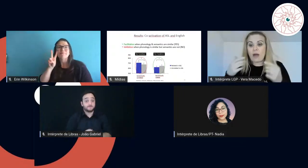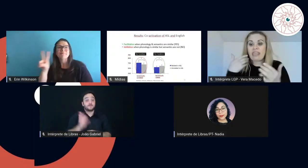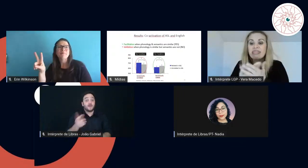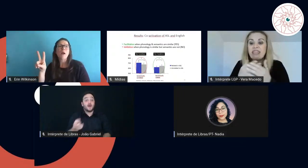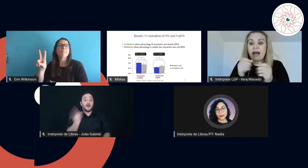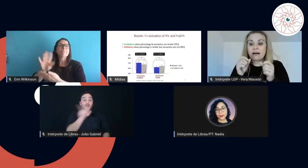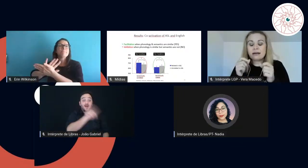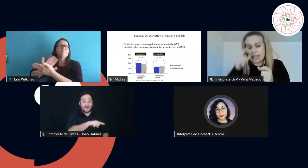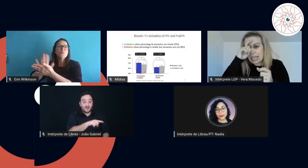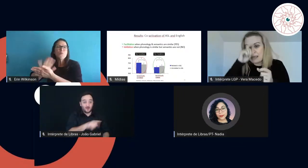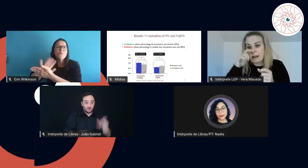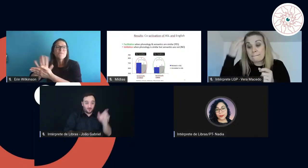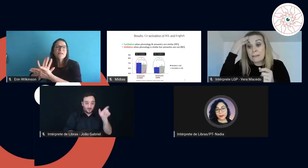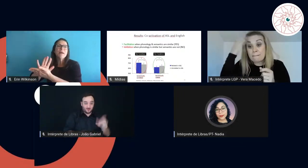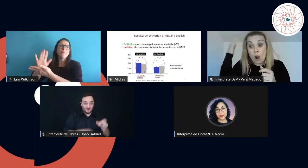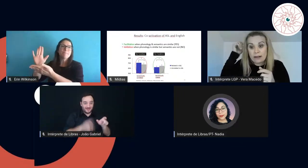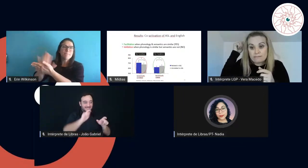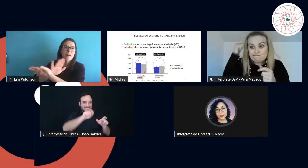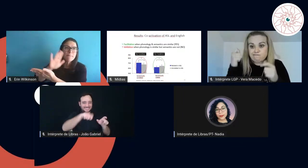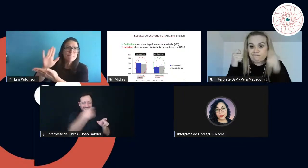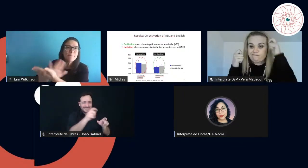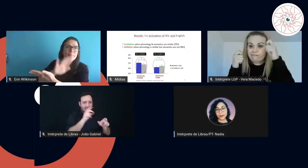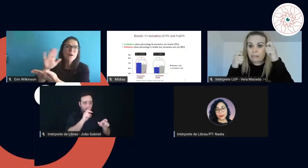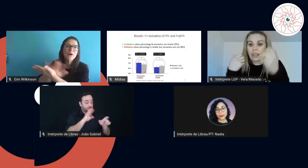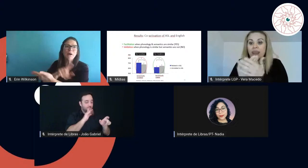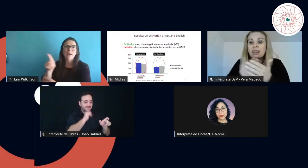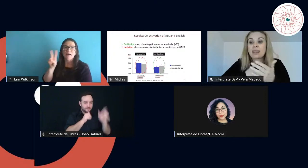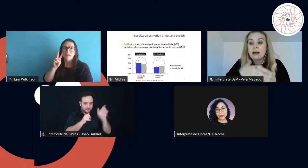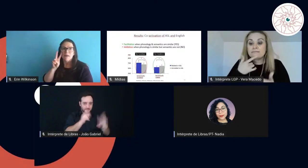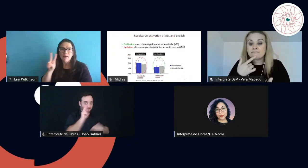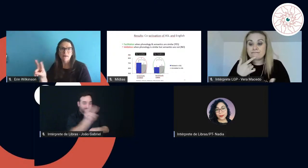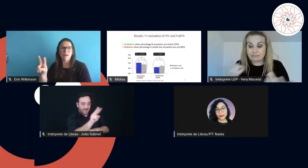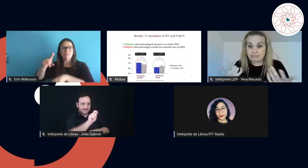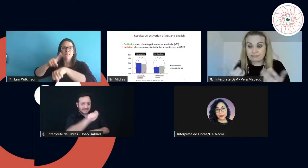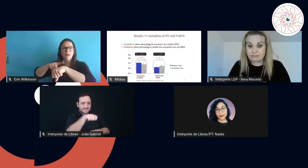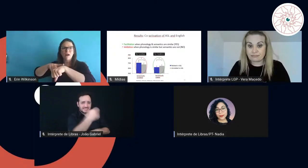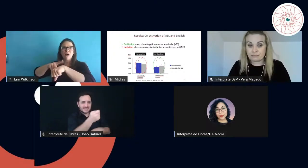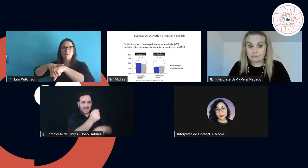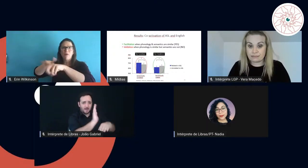coativação do seu léxico mental na ultra língua.